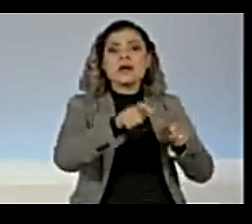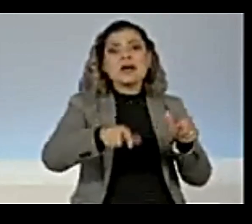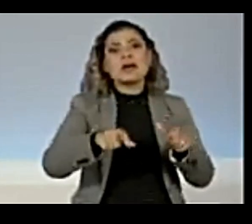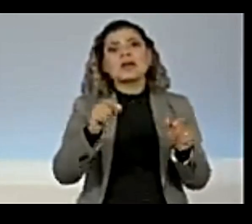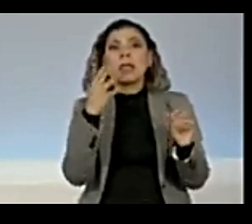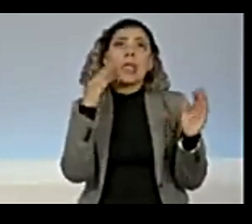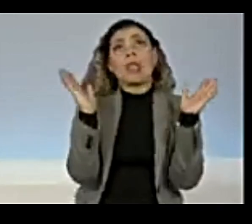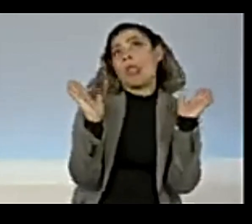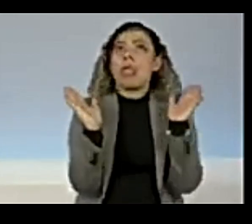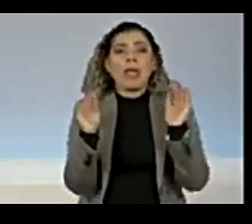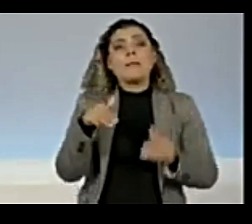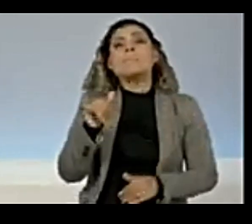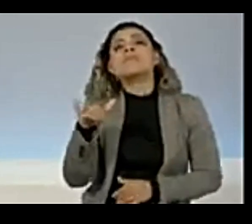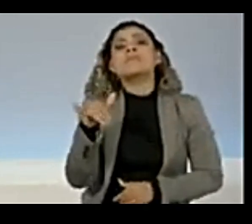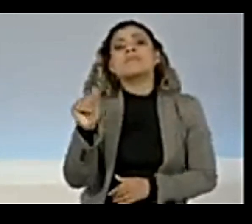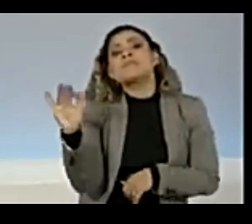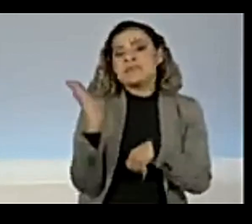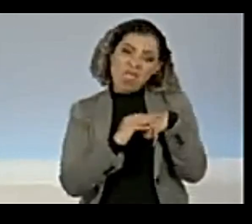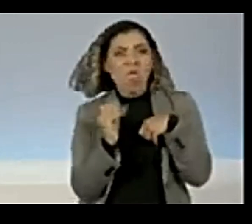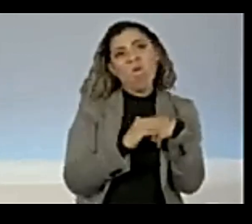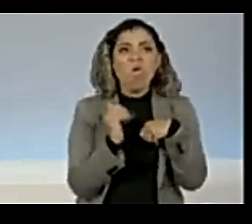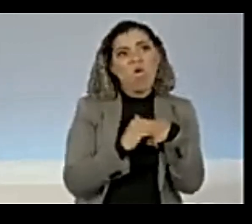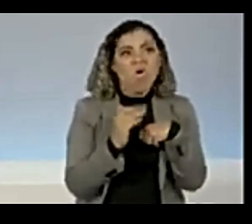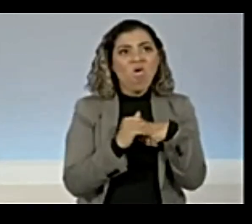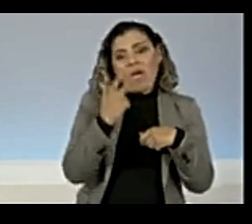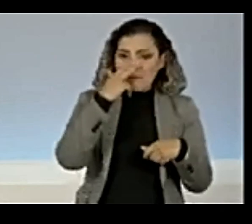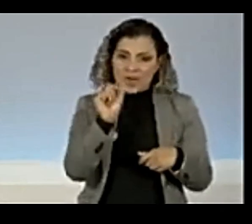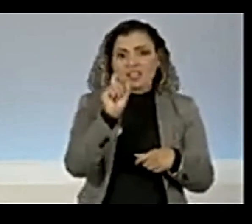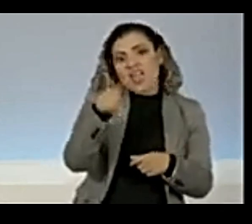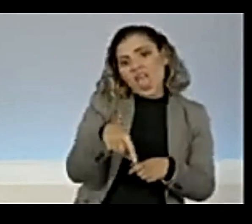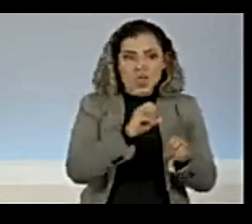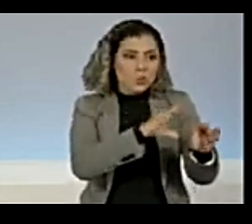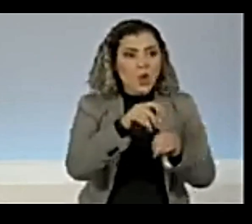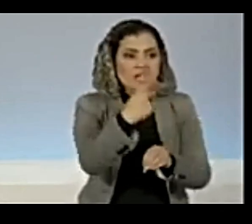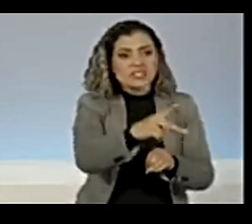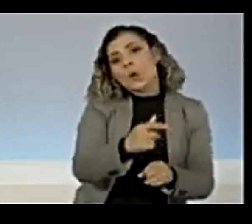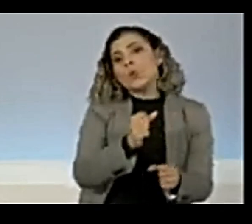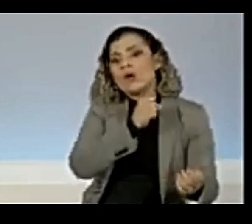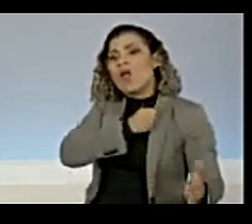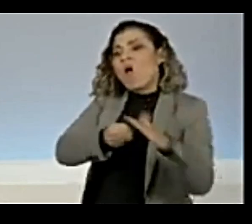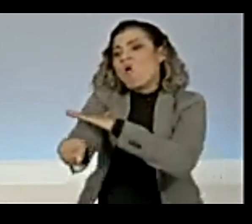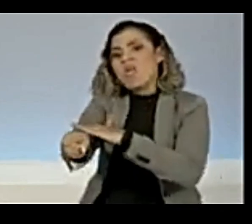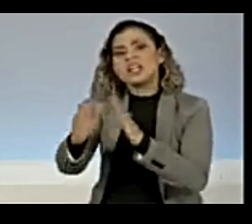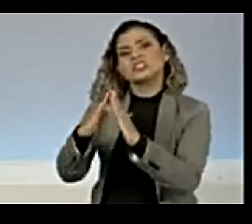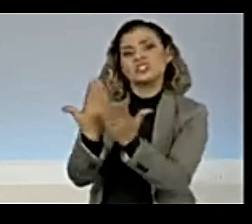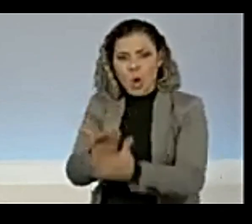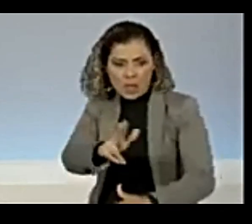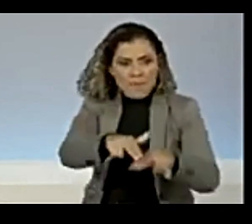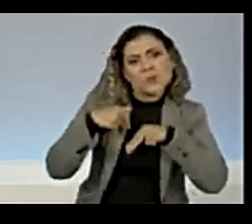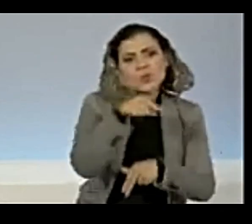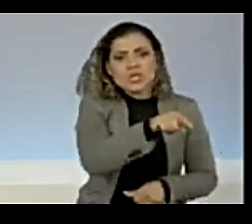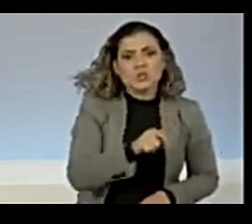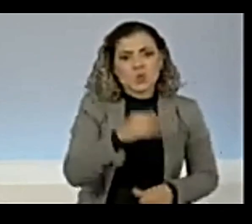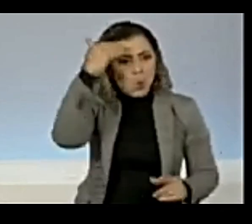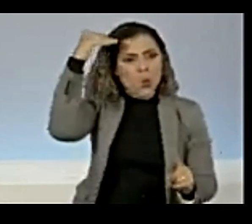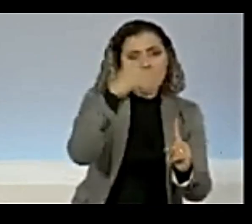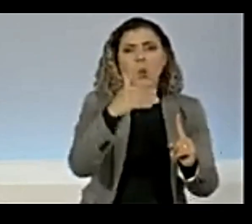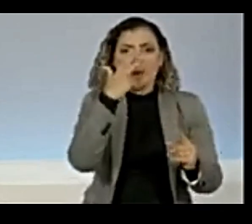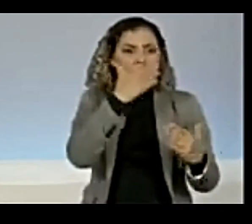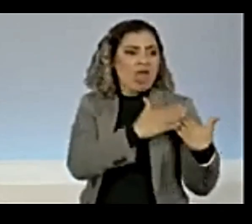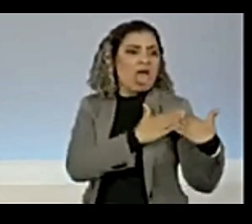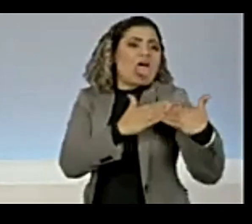mimizentas e disse que elas terceirizavam a educação dos filhos para você e para o Lucas. Sua frase foi a seguinte, não